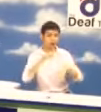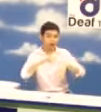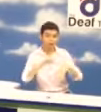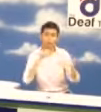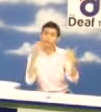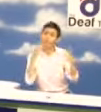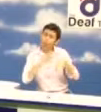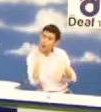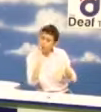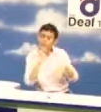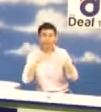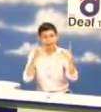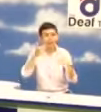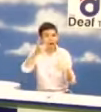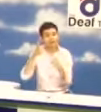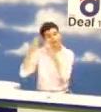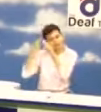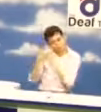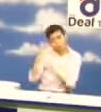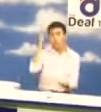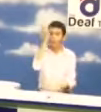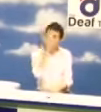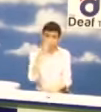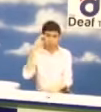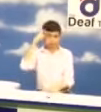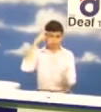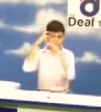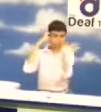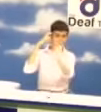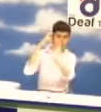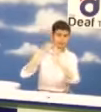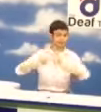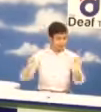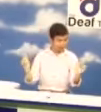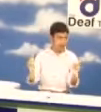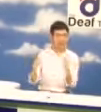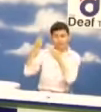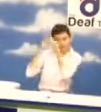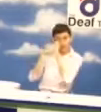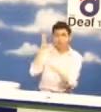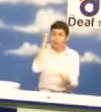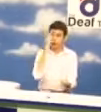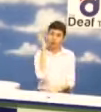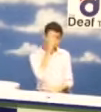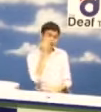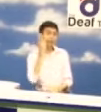ามือให้กับคนหูหนวกแล้วก็พาเข้าไปสมัครงานแล้วทำหลายสิ่งหลายอย่างก็เห็นถึงปัญหาที่เกิดขึ้นแล้วก็อีกอย่างนึงก็เห็นว่า